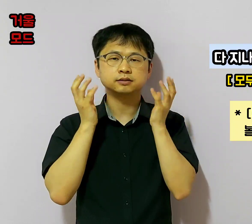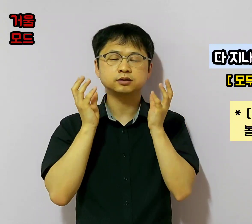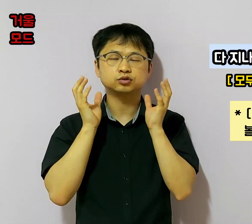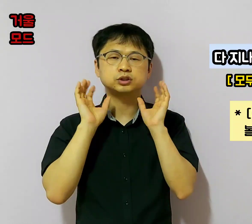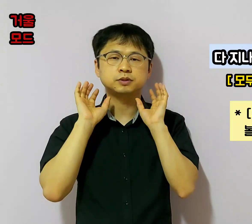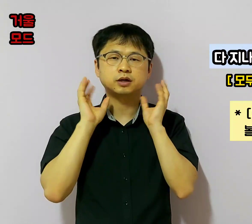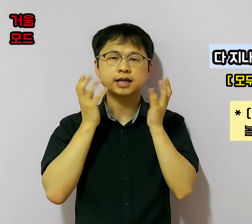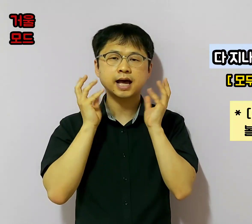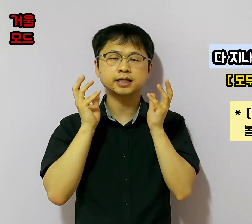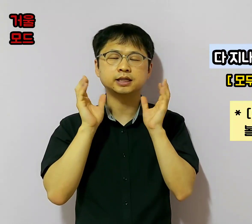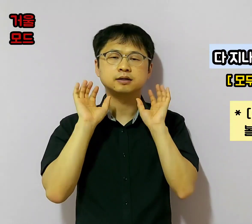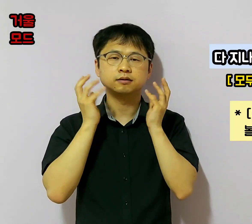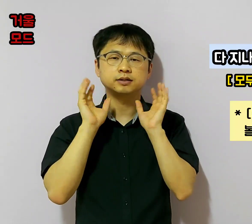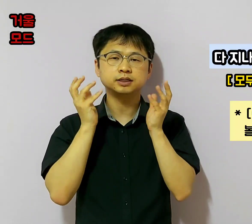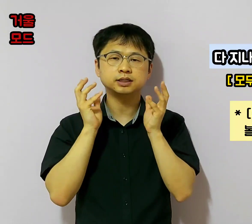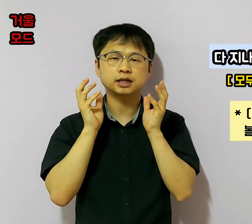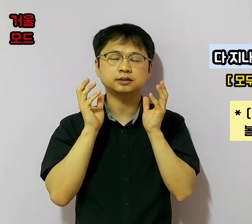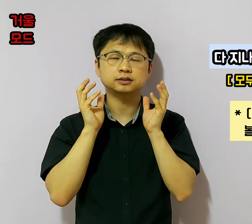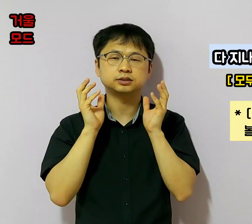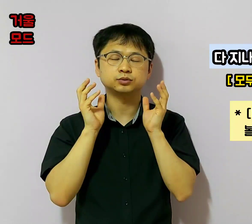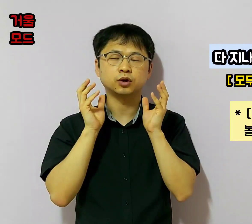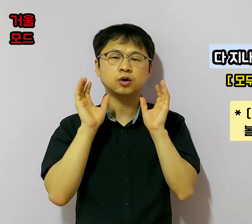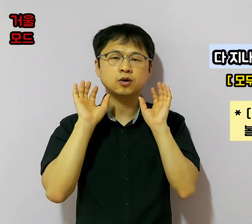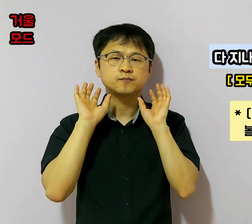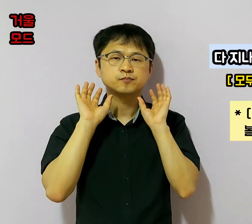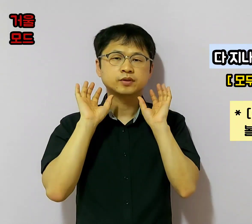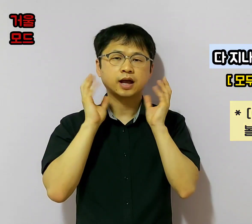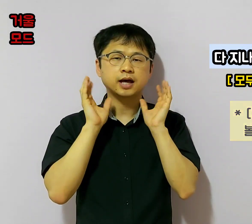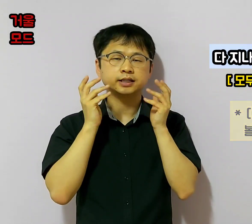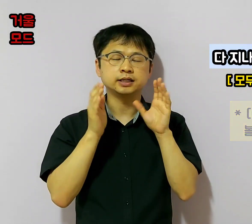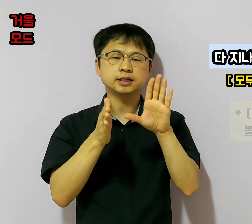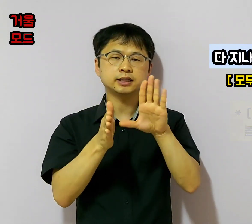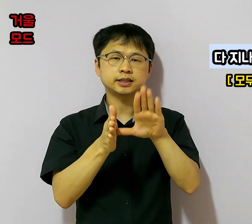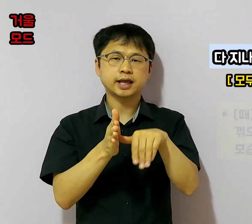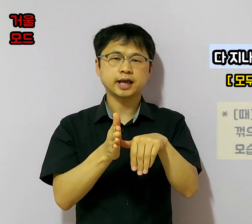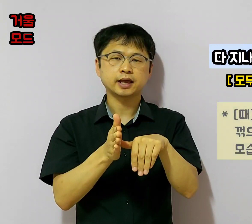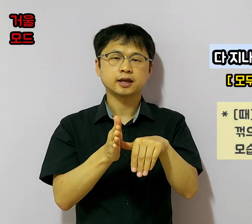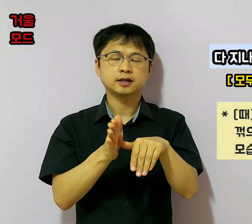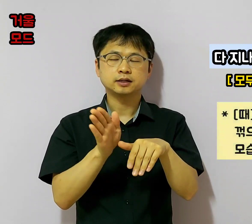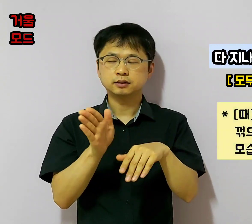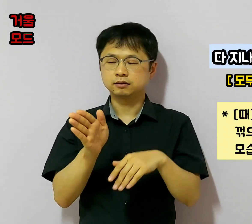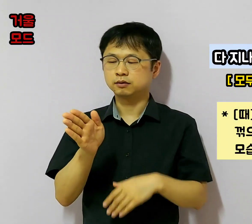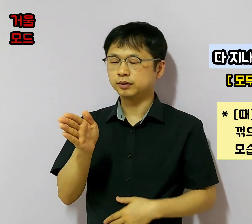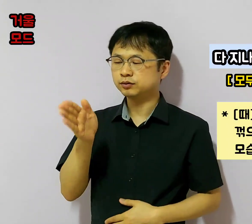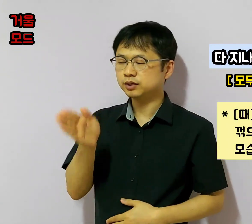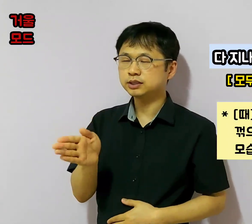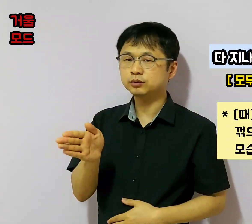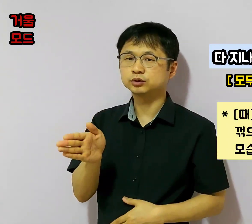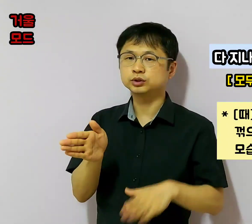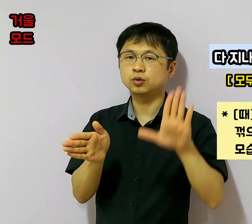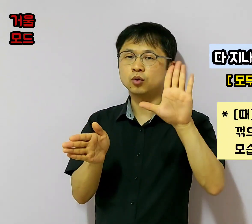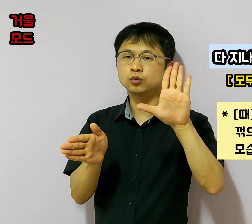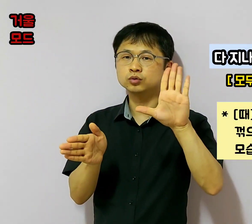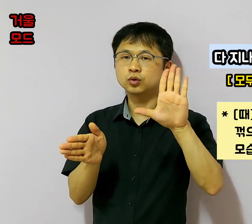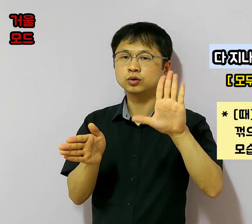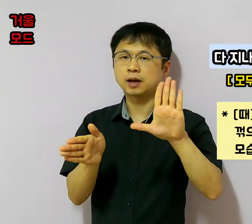흔들어 주시면 아이, 어린이라는 뜻이고요. 아이, 때. 왼손 다 세워주시고 오른손 다